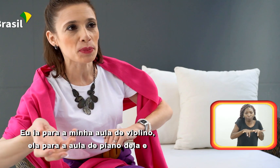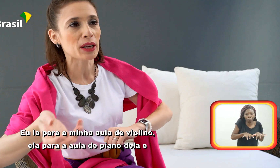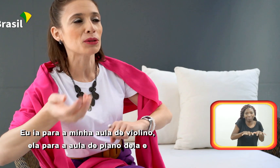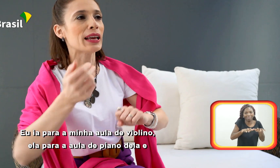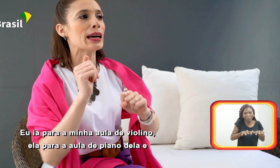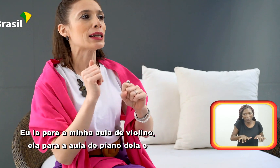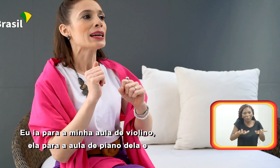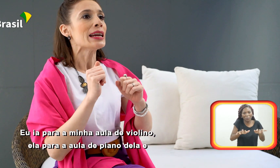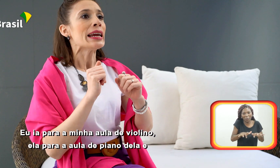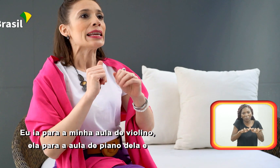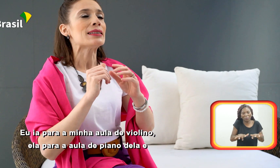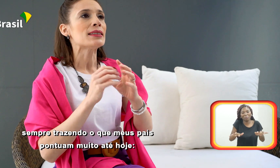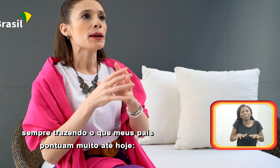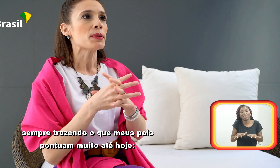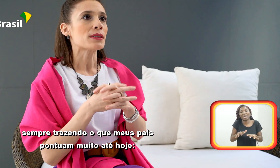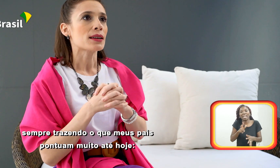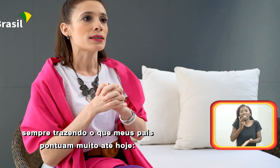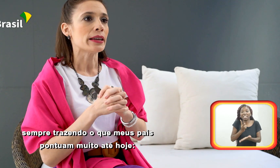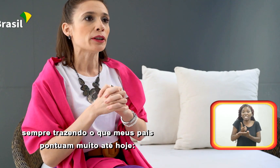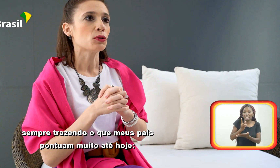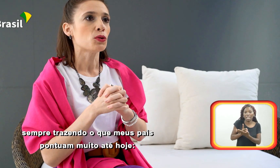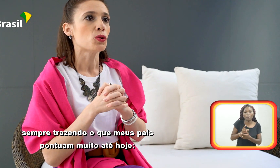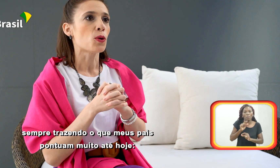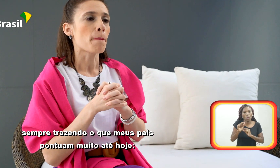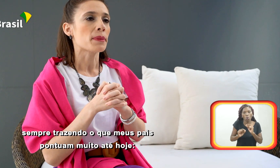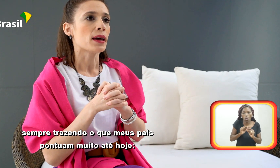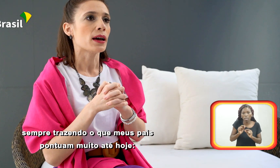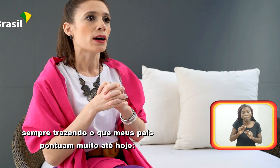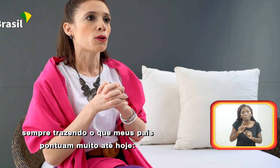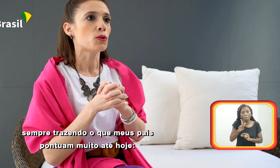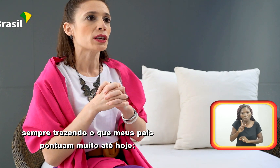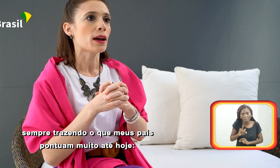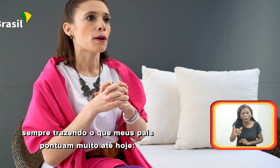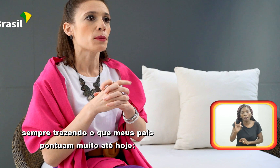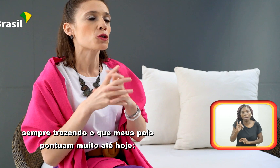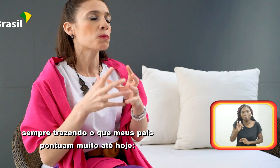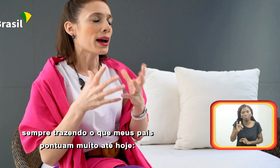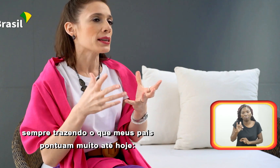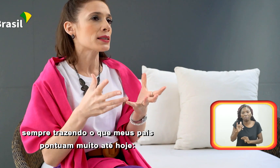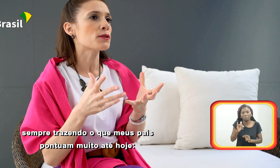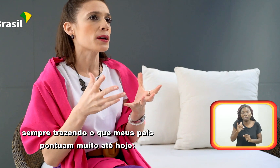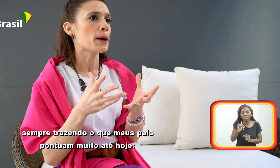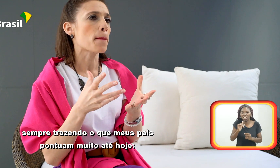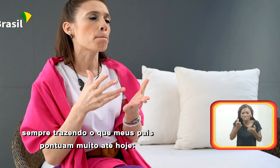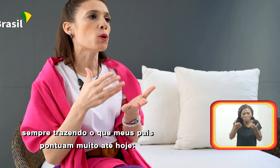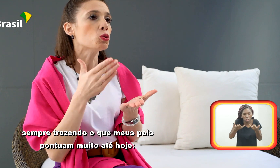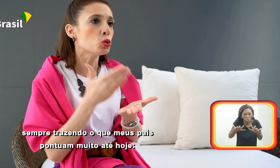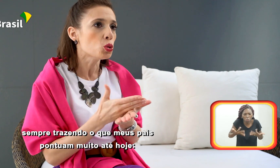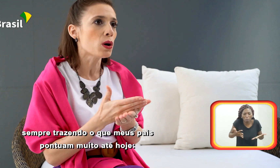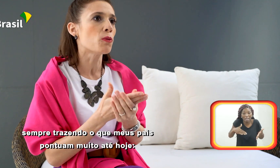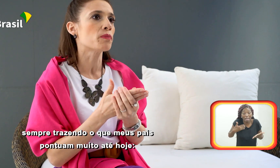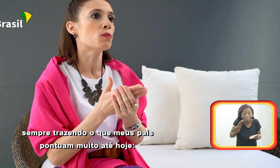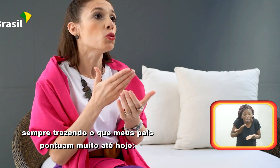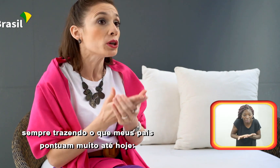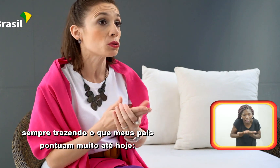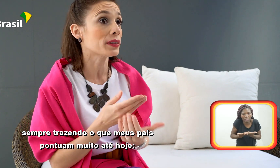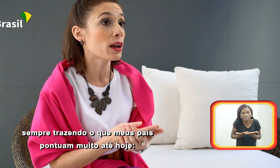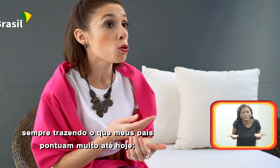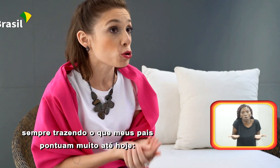piano dela, e sempre trazendo o que meus pais pontuam muito até